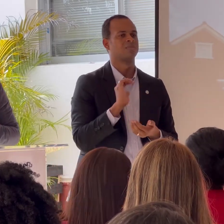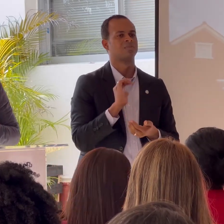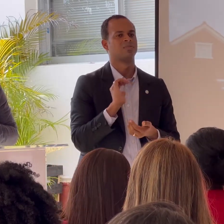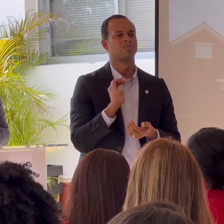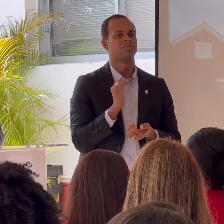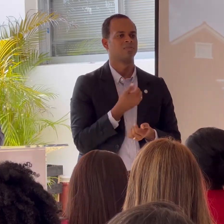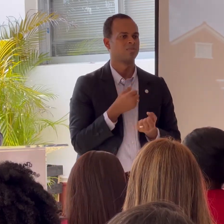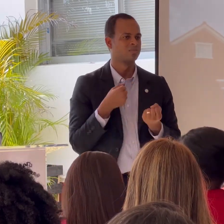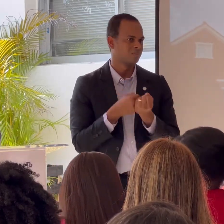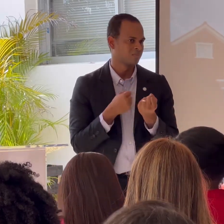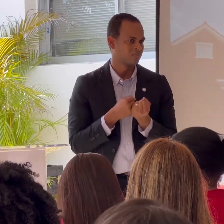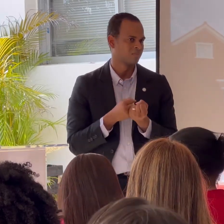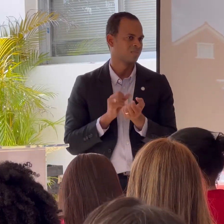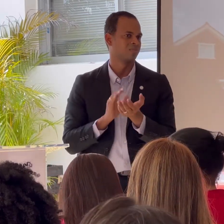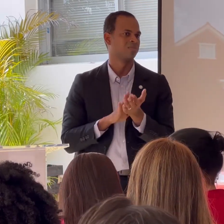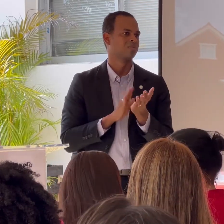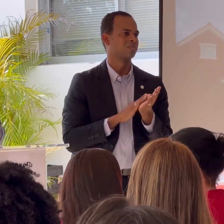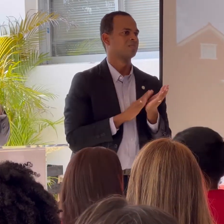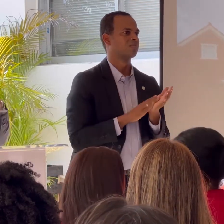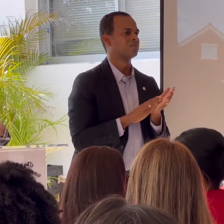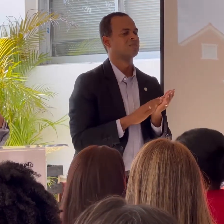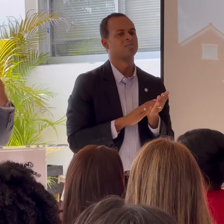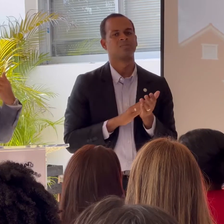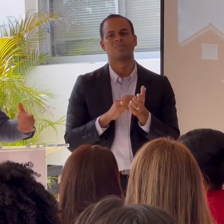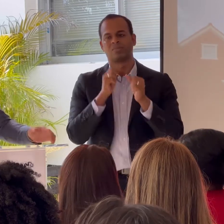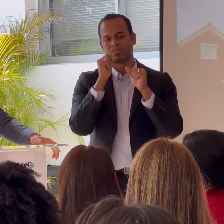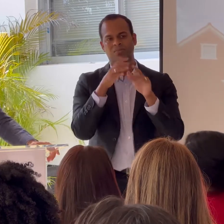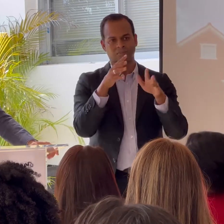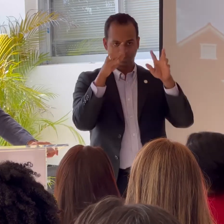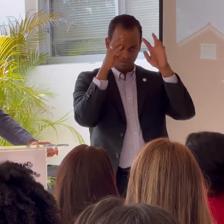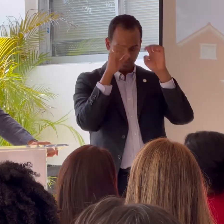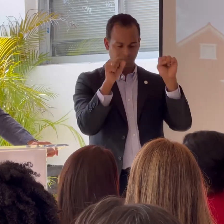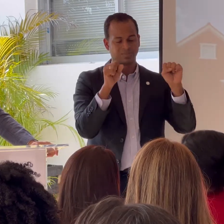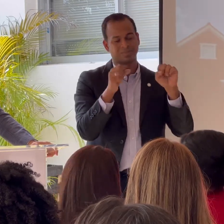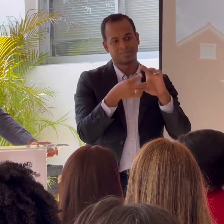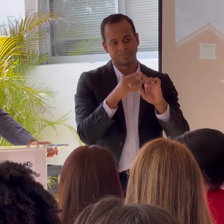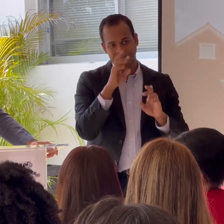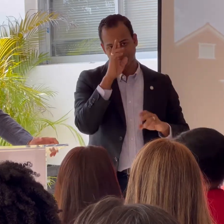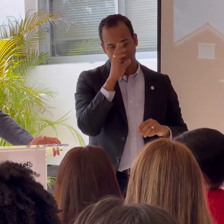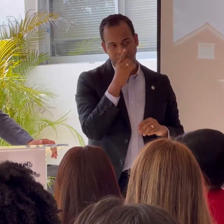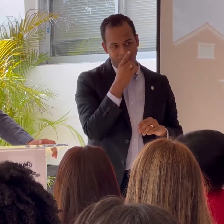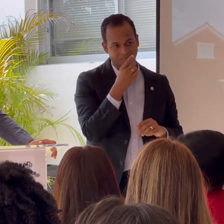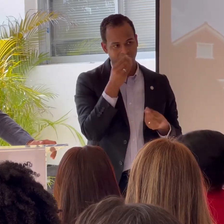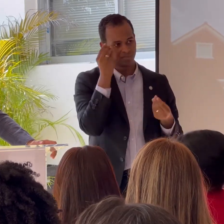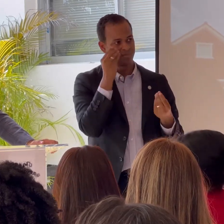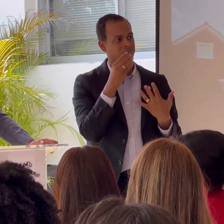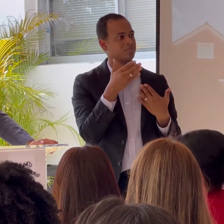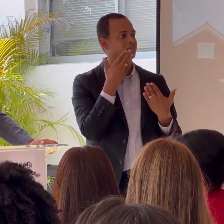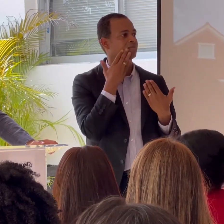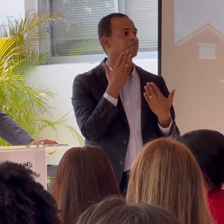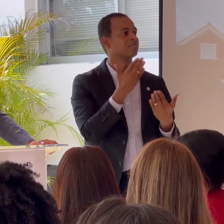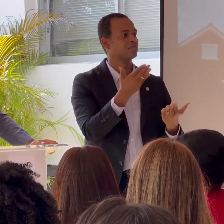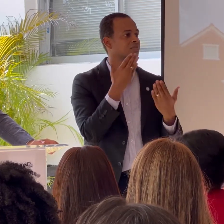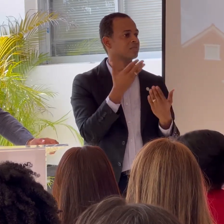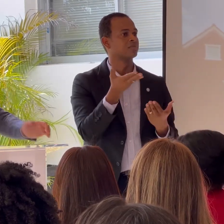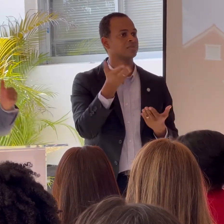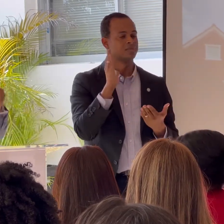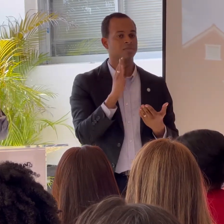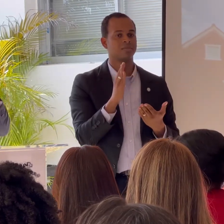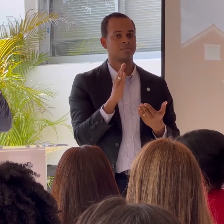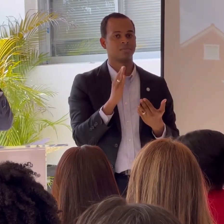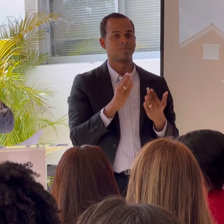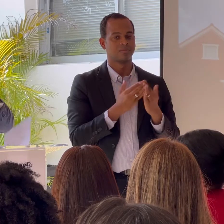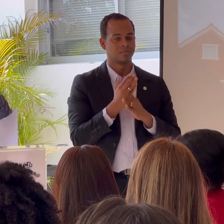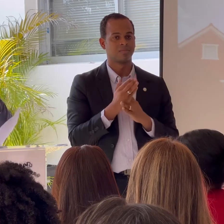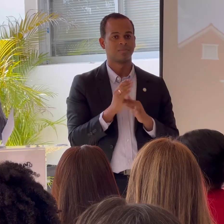toda nuestra felicitación y reciban una bendición del presidente de la República. Y decirles que gracias a Dios sacamos a través